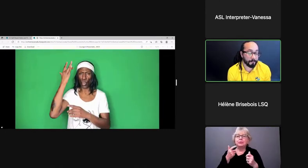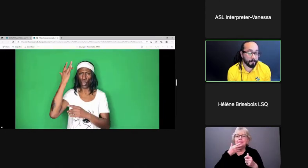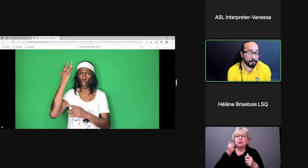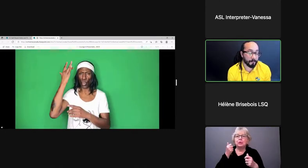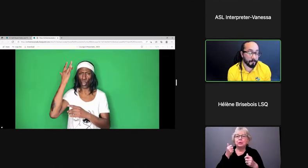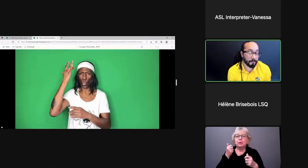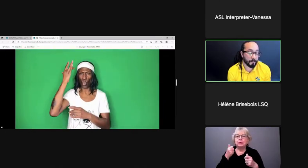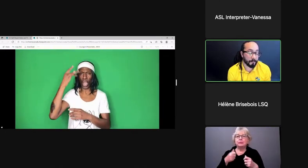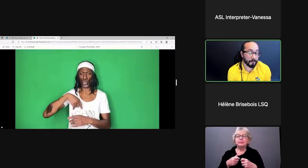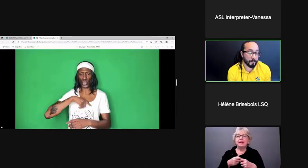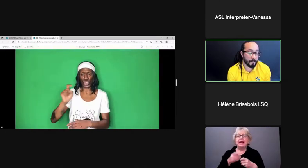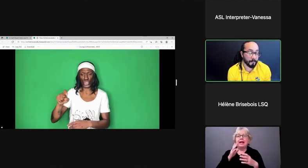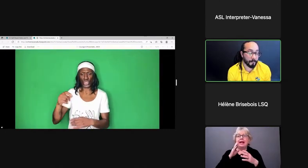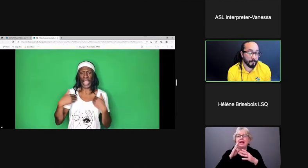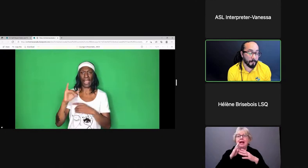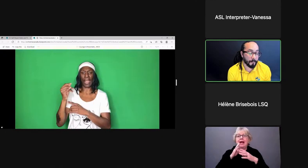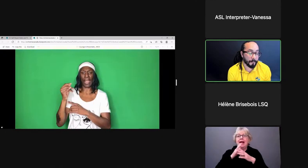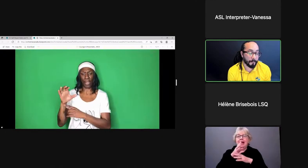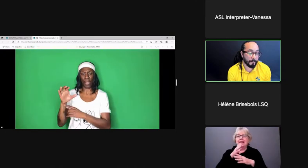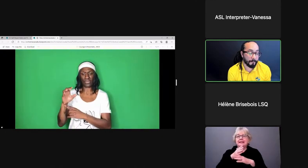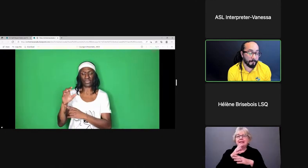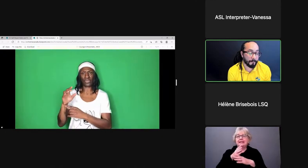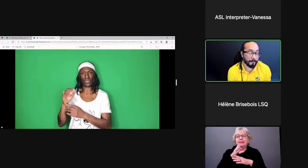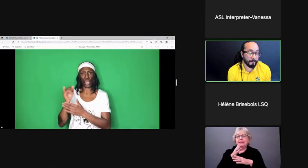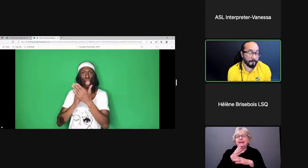L'accessibilité, c'est la clé.